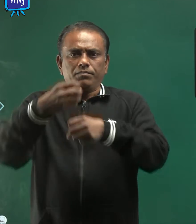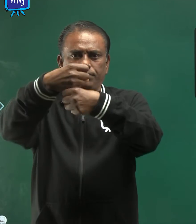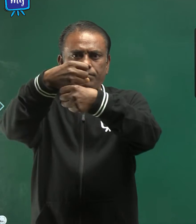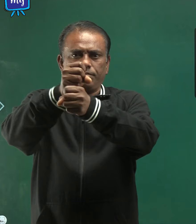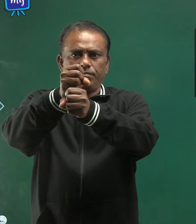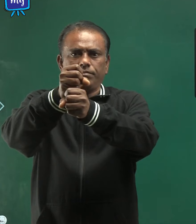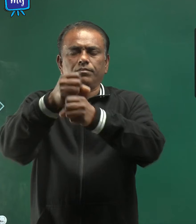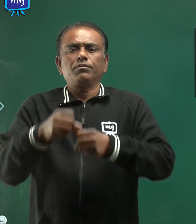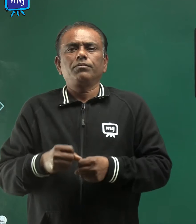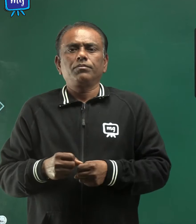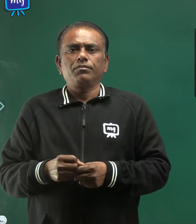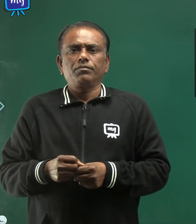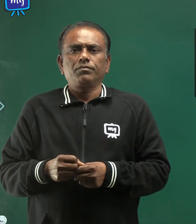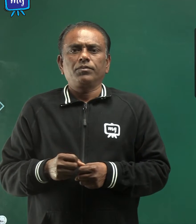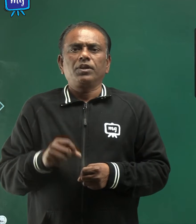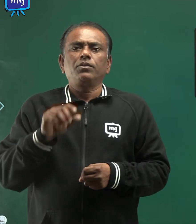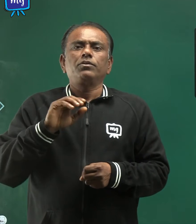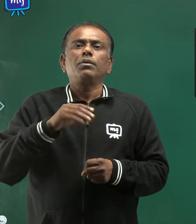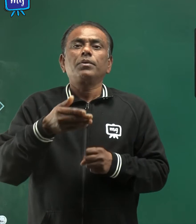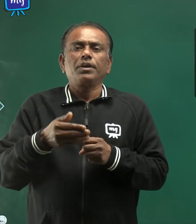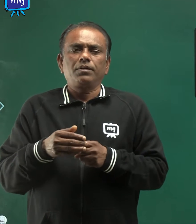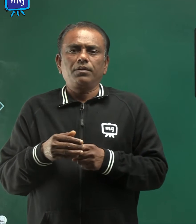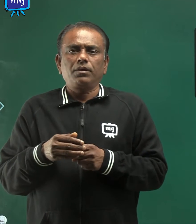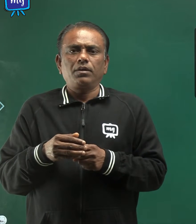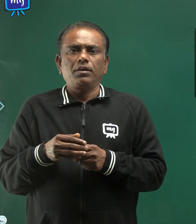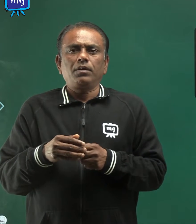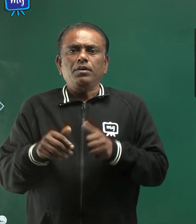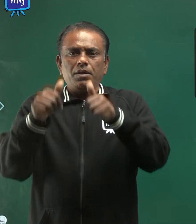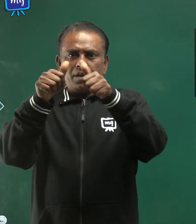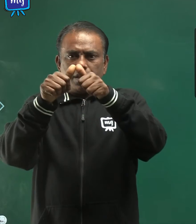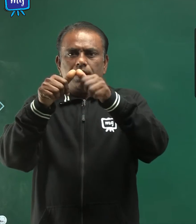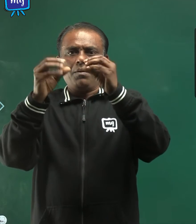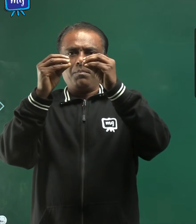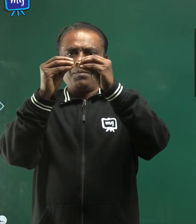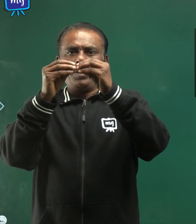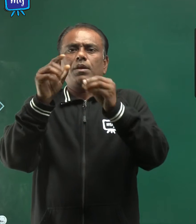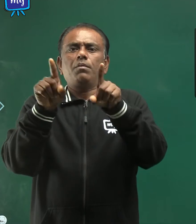रचना कीजिए जबकि AB बराबर